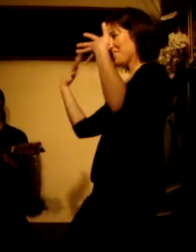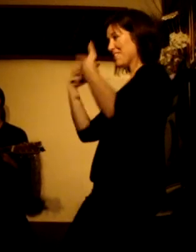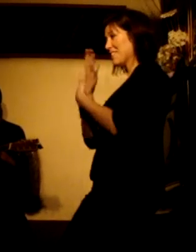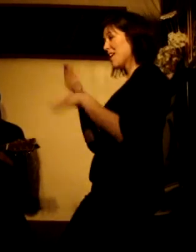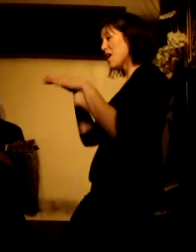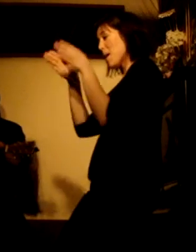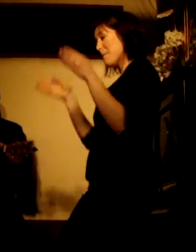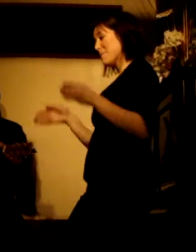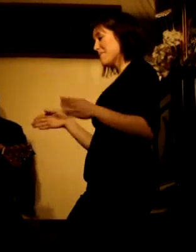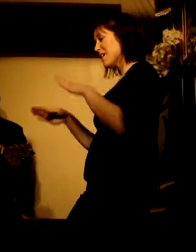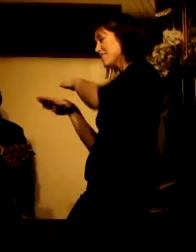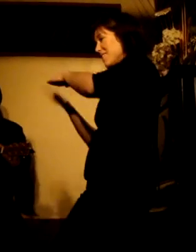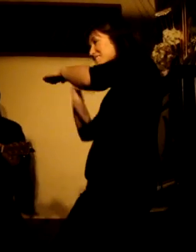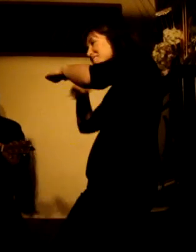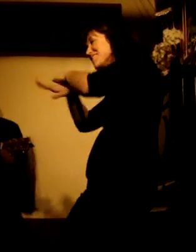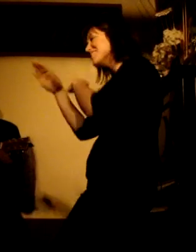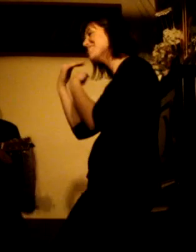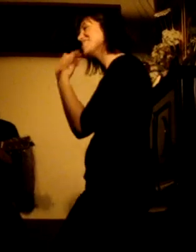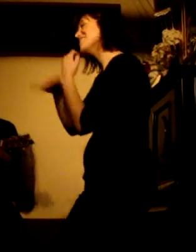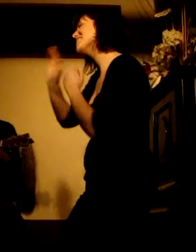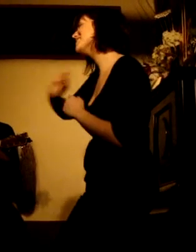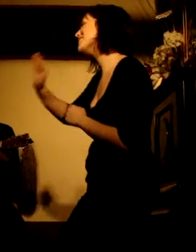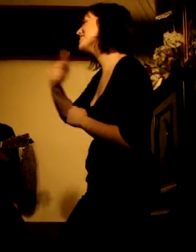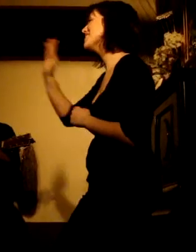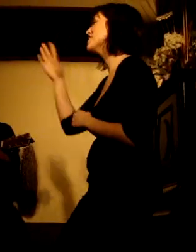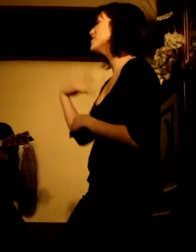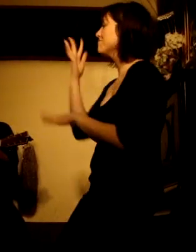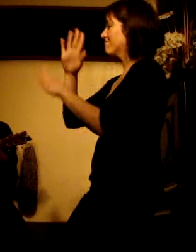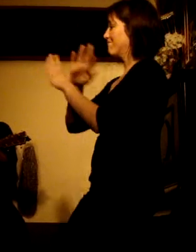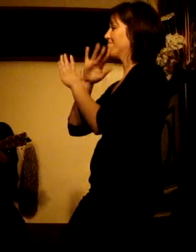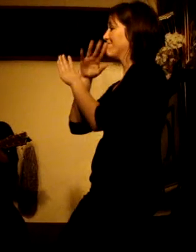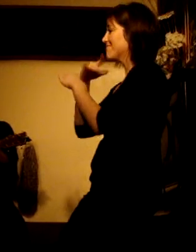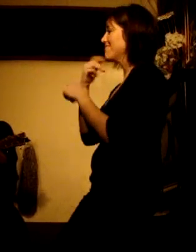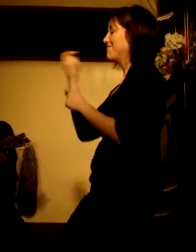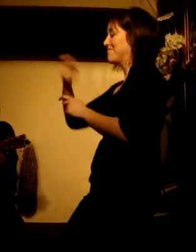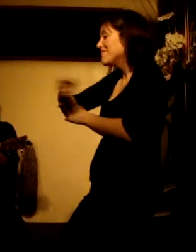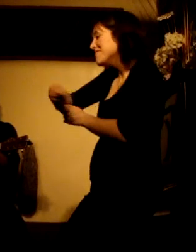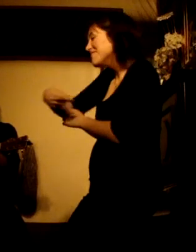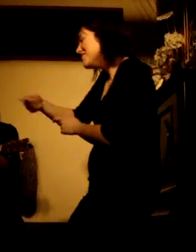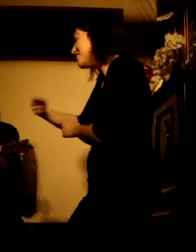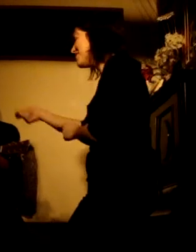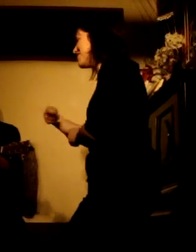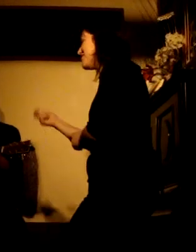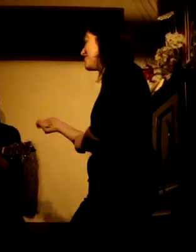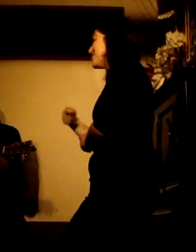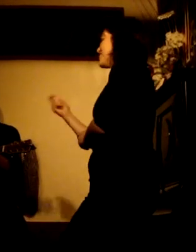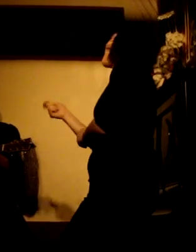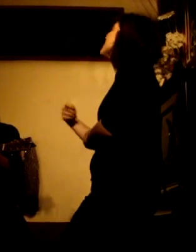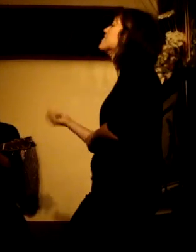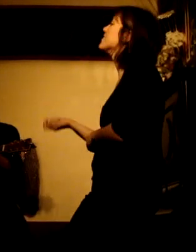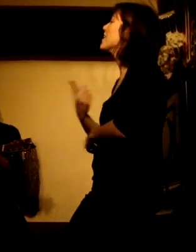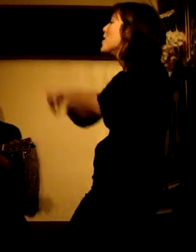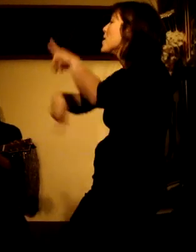mías. Bajo la mesa, tramposas tus caricias. Una partida de risk, un trivial, un